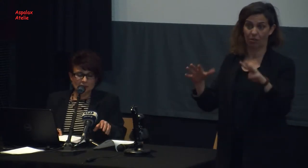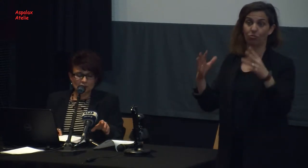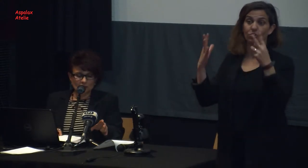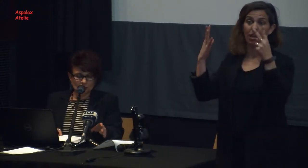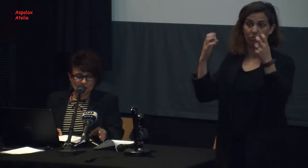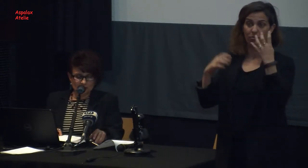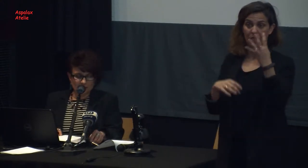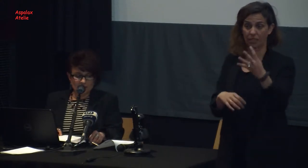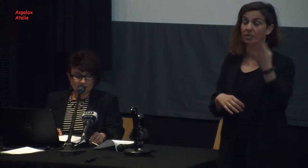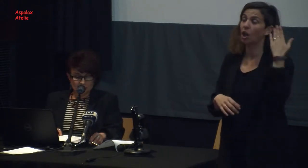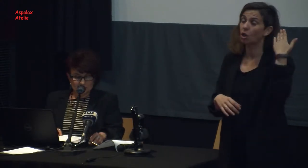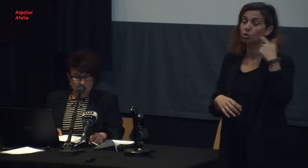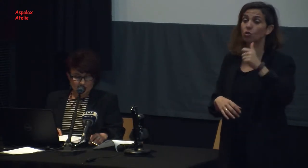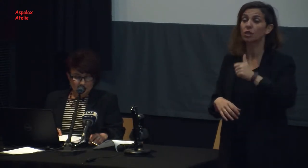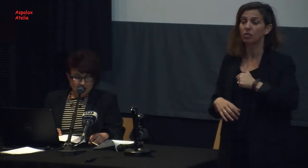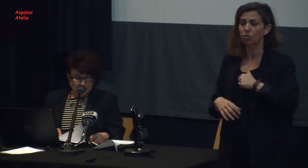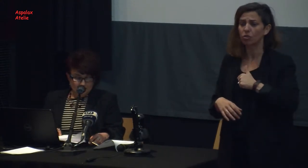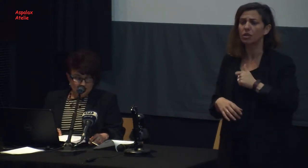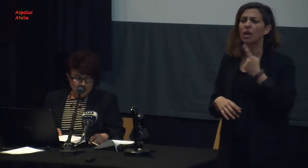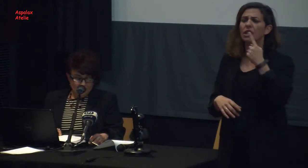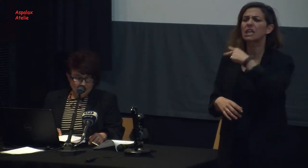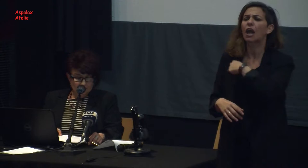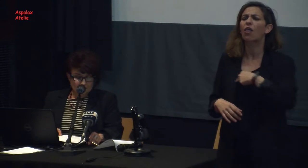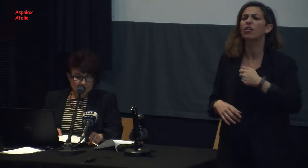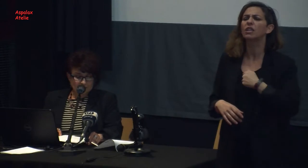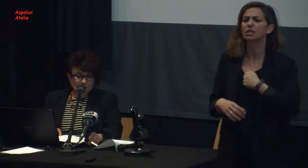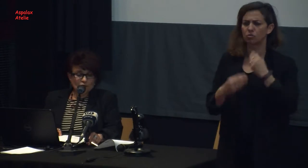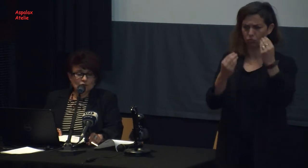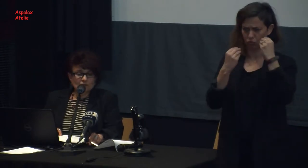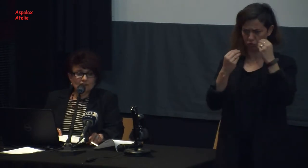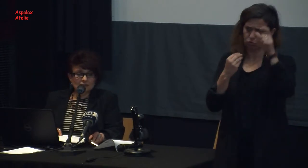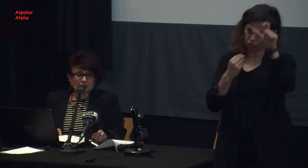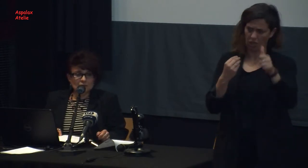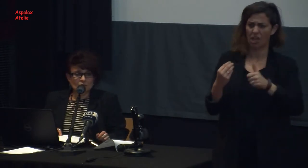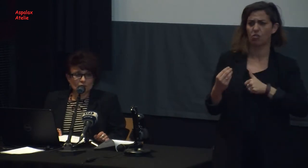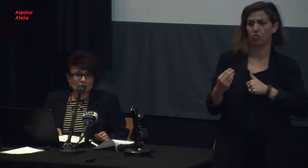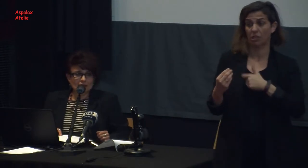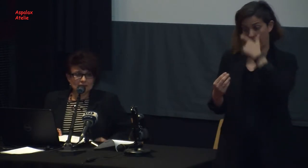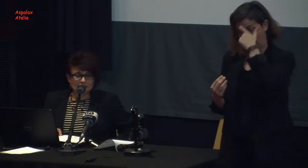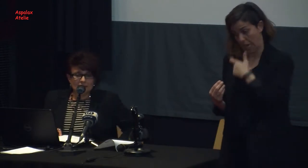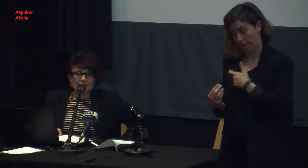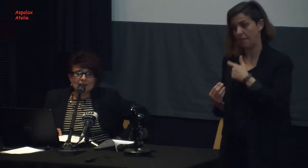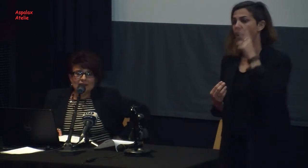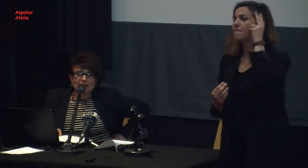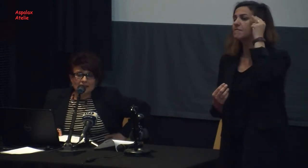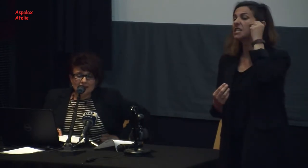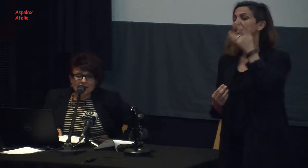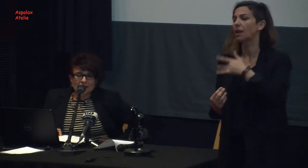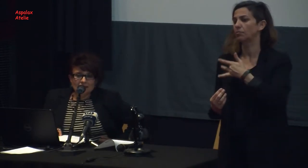ανήκει σε κάποιον από τους καθηγητές μας και εγώ ως φοιτήτρια ψυχολογίας